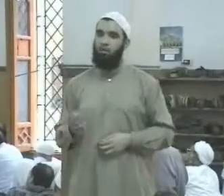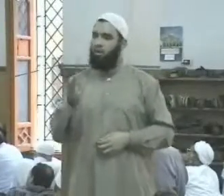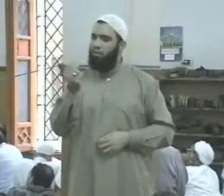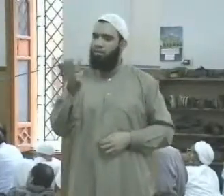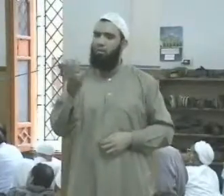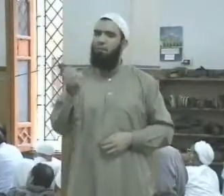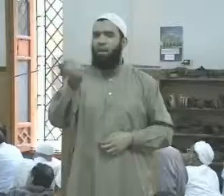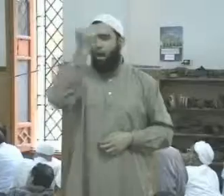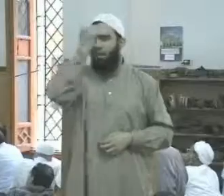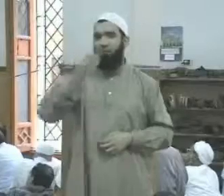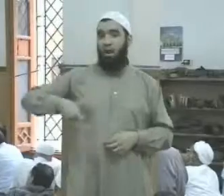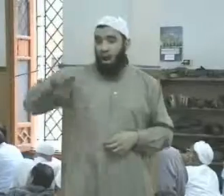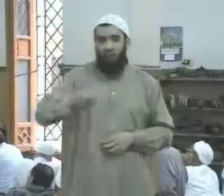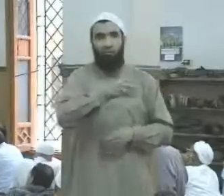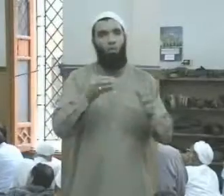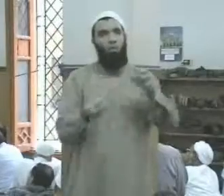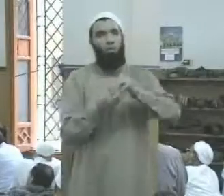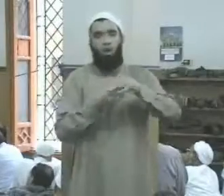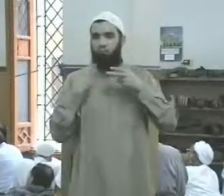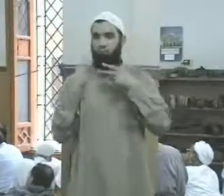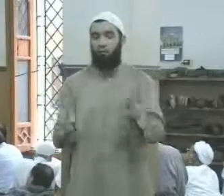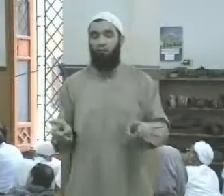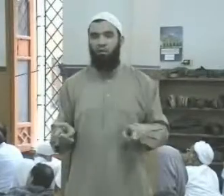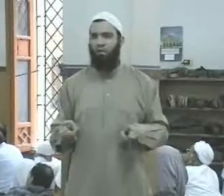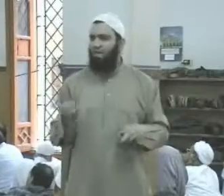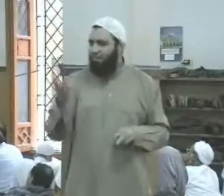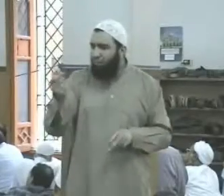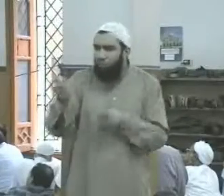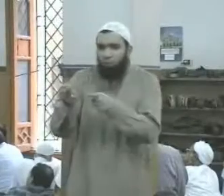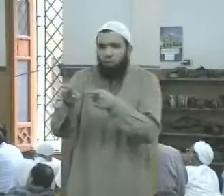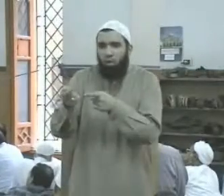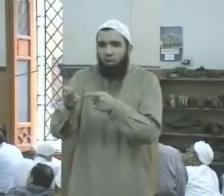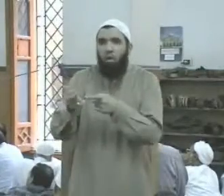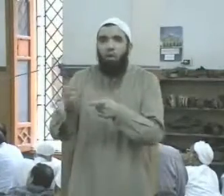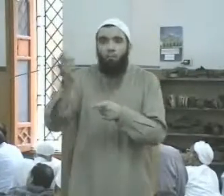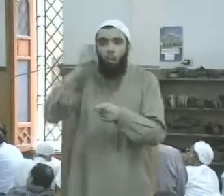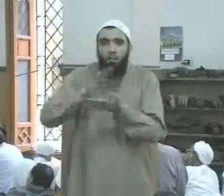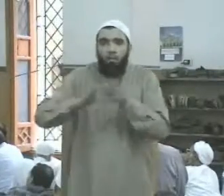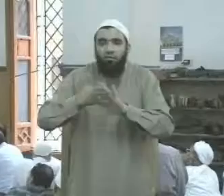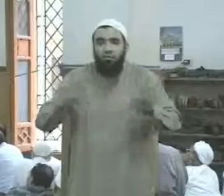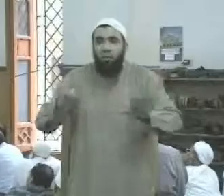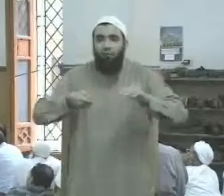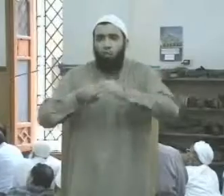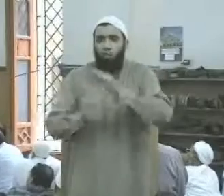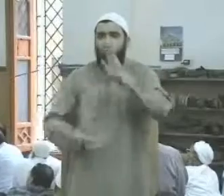هذا الصك؟ وقل لي كيف نحقق تلك النتيجة التي يقبض ثمنها